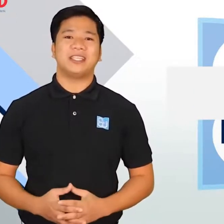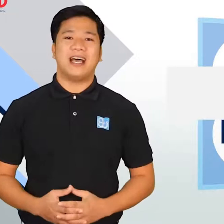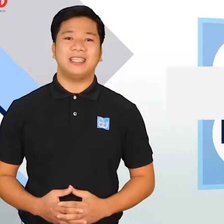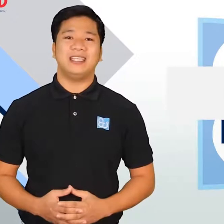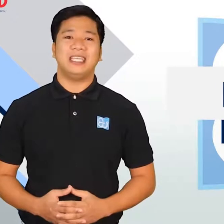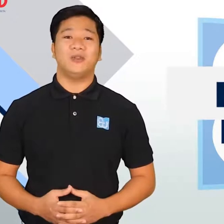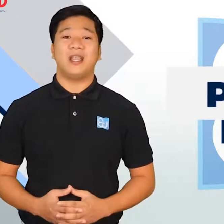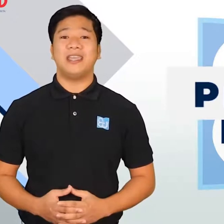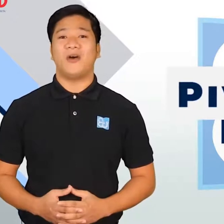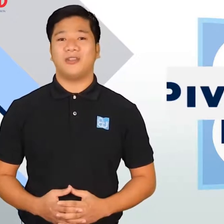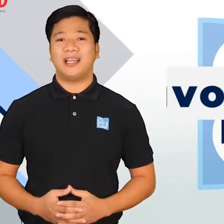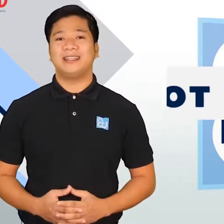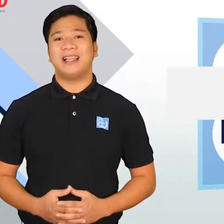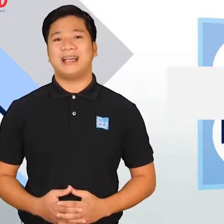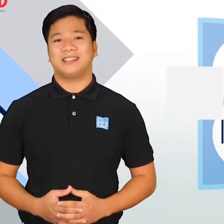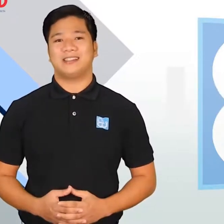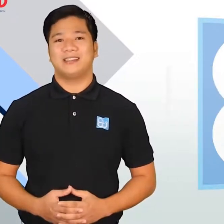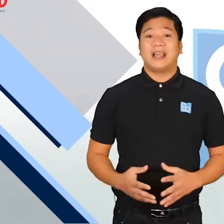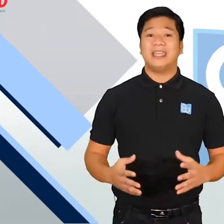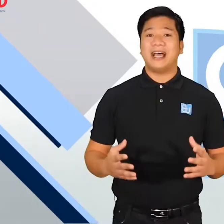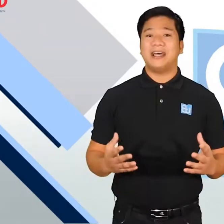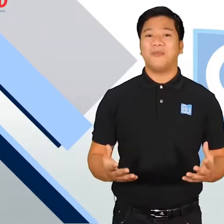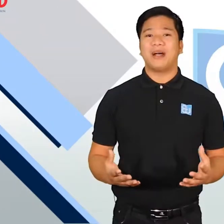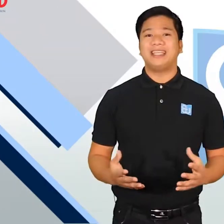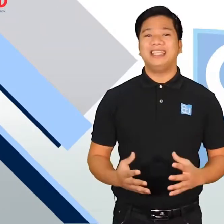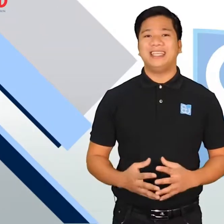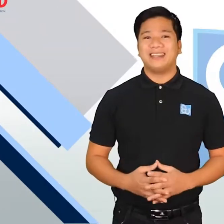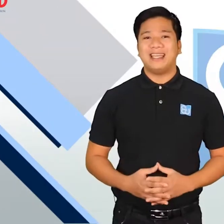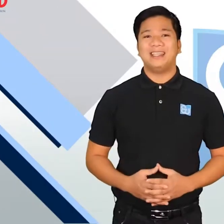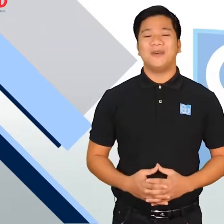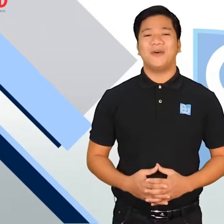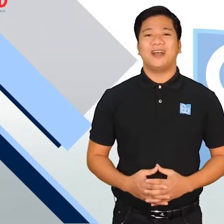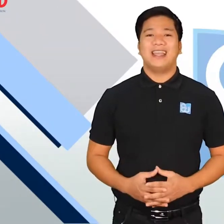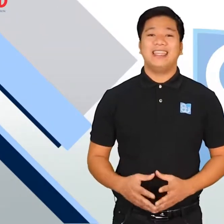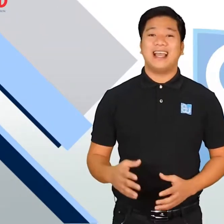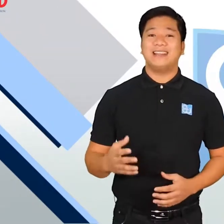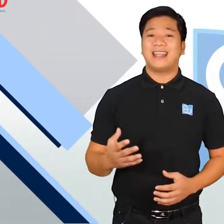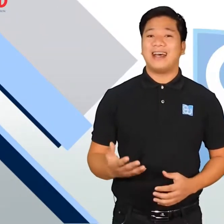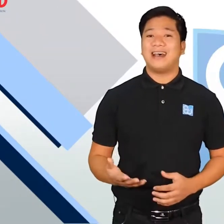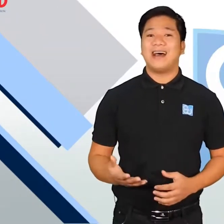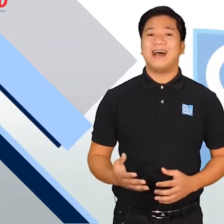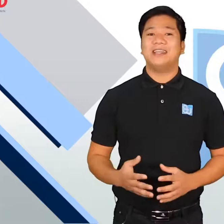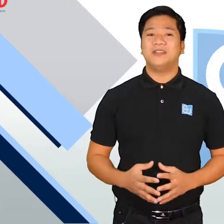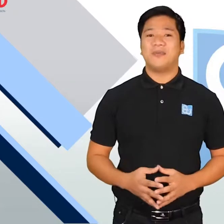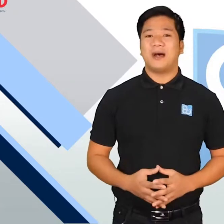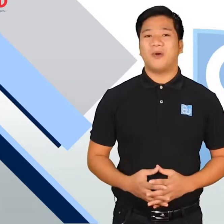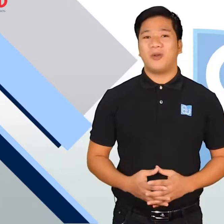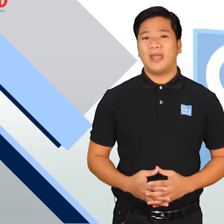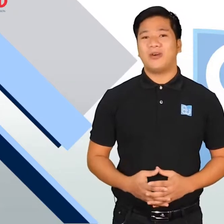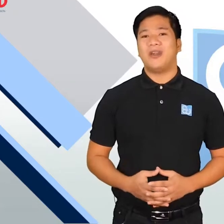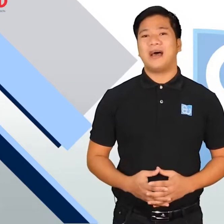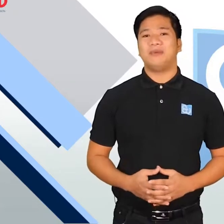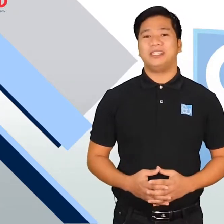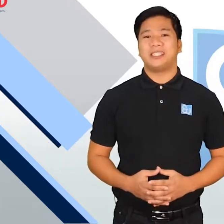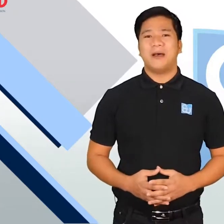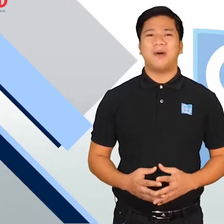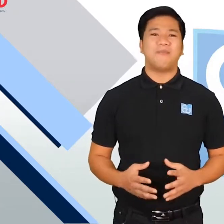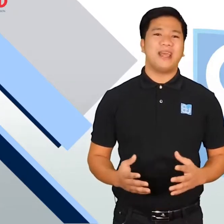sa ating itulay online class. Kaya ano pang hinihintay ninyo? Ihanda na ang inyong mga ballpen o lapis, papel